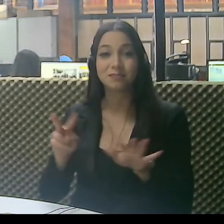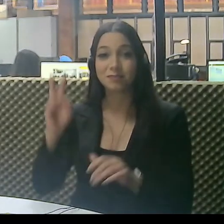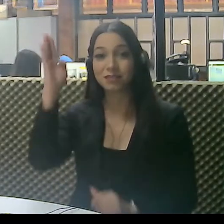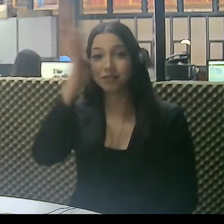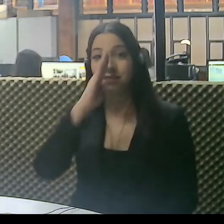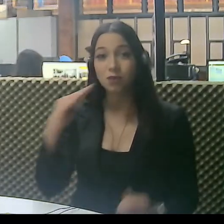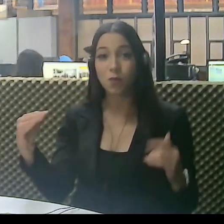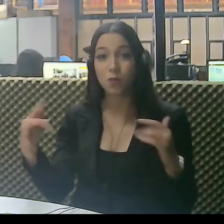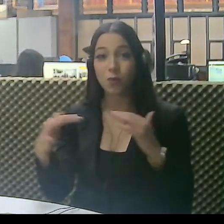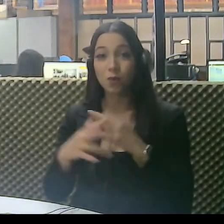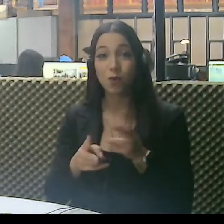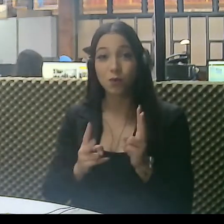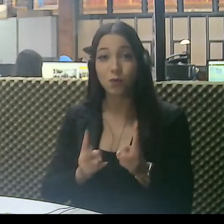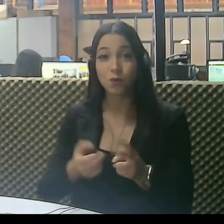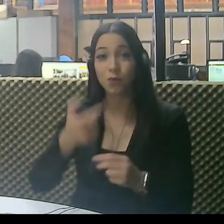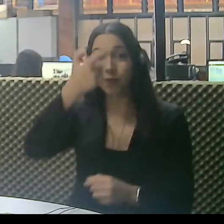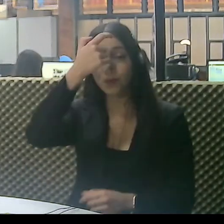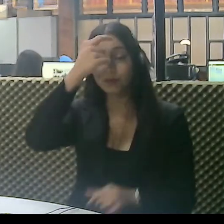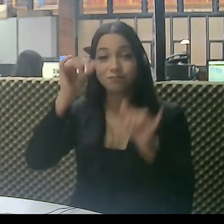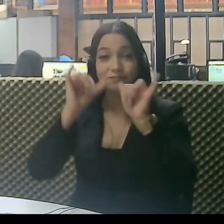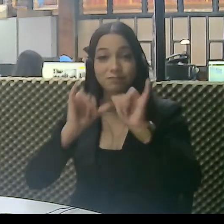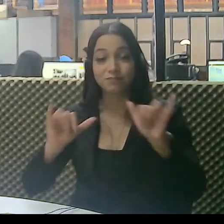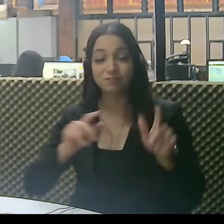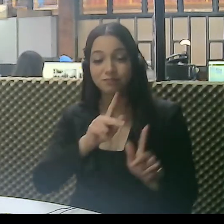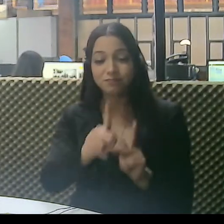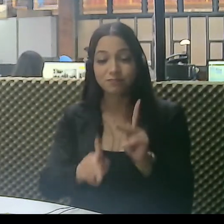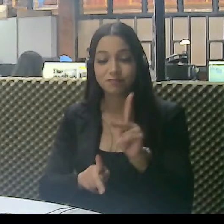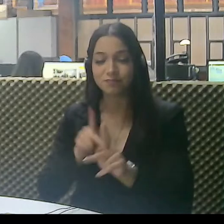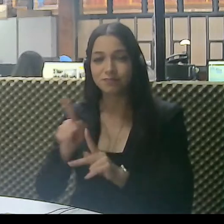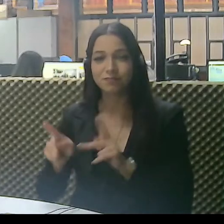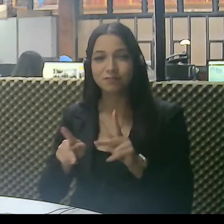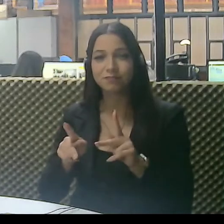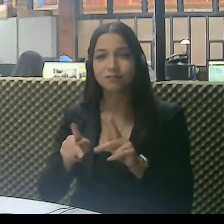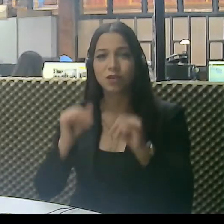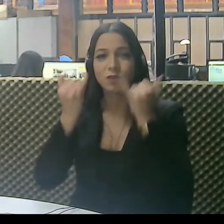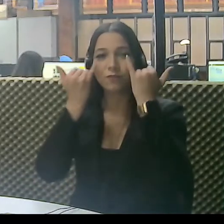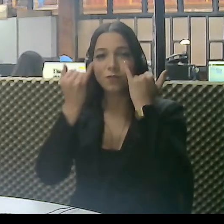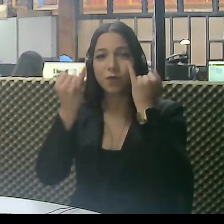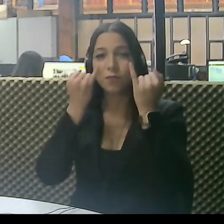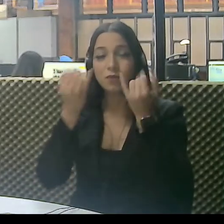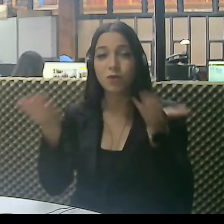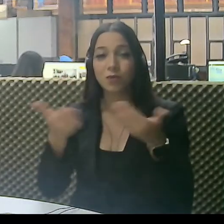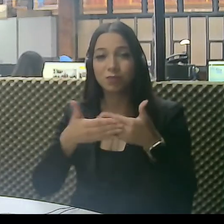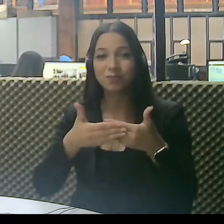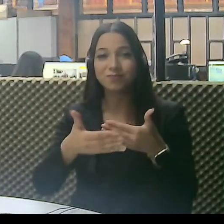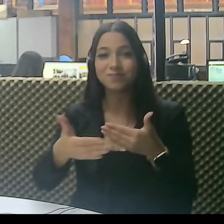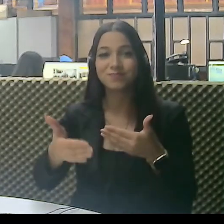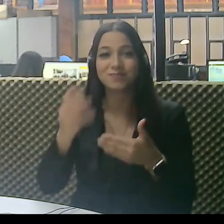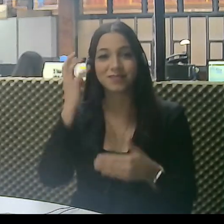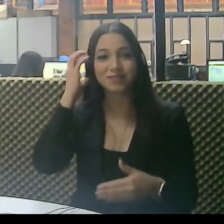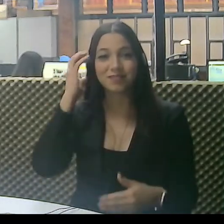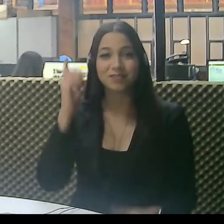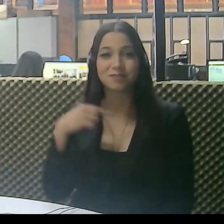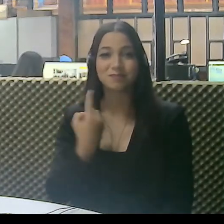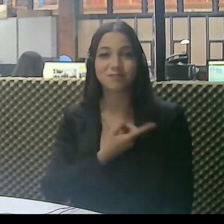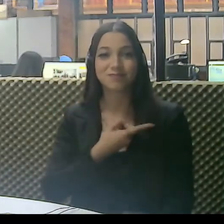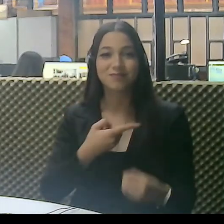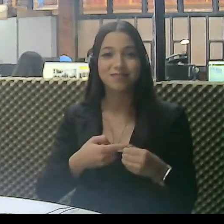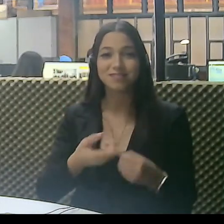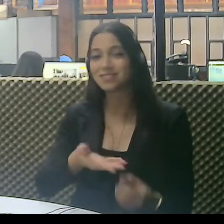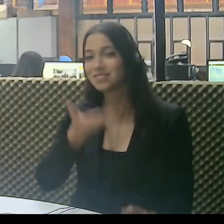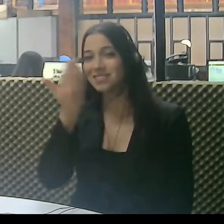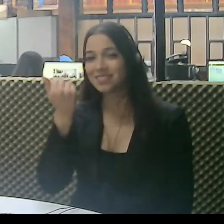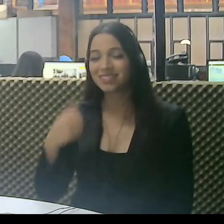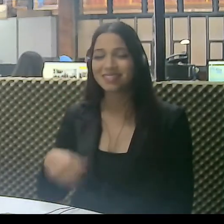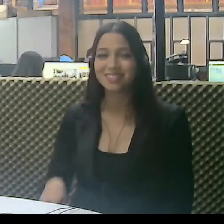do Trânsito continua conscientizando a população. Essas e outras notícias a partir de agora na Rádio Nossa Cidade. Vem